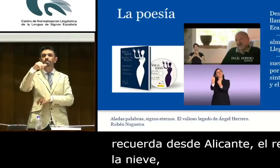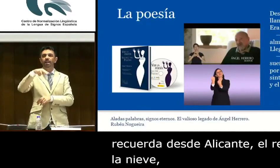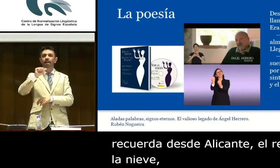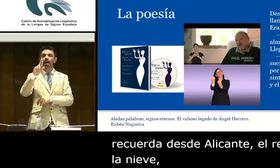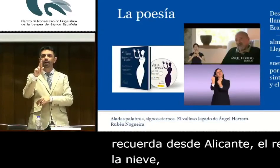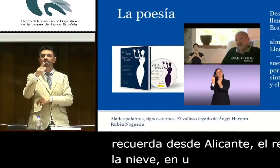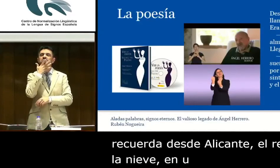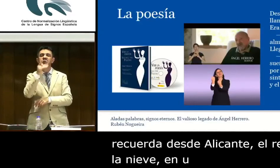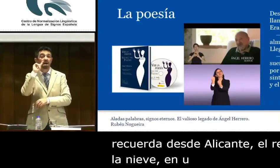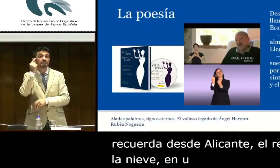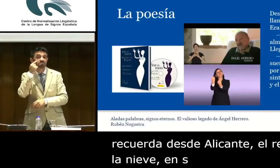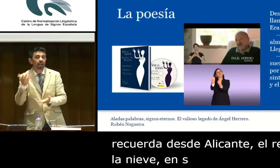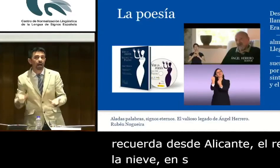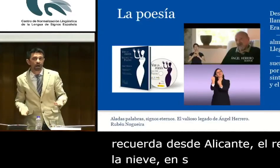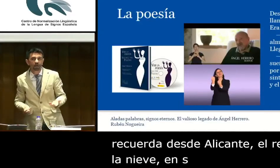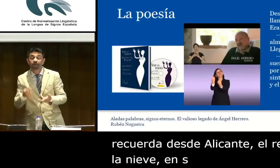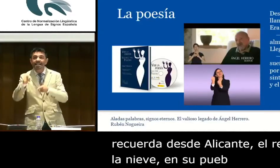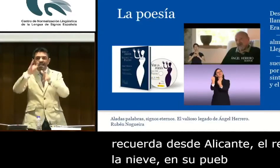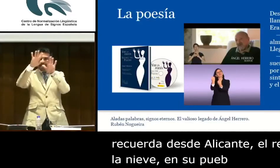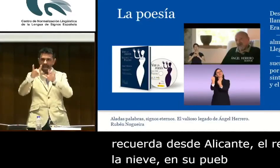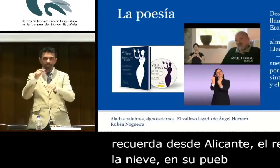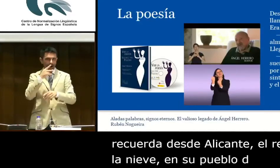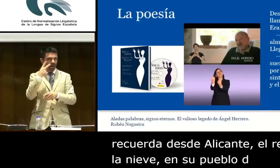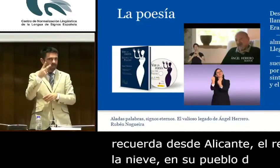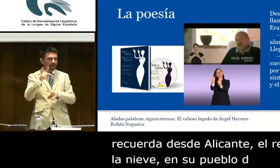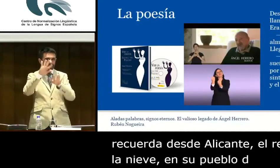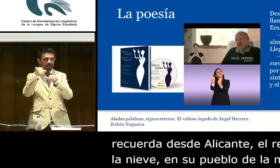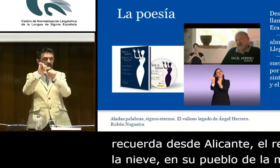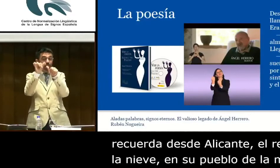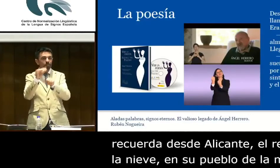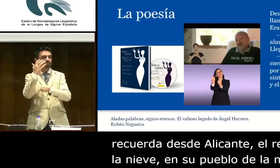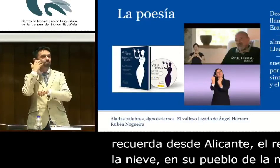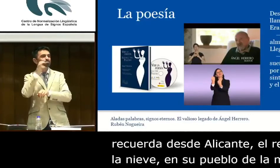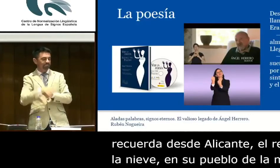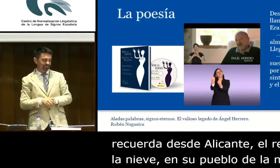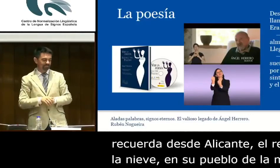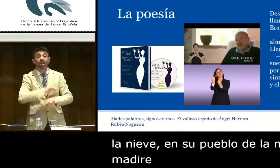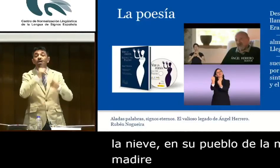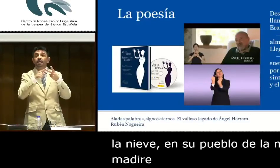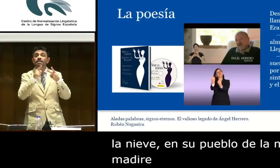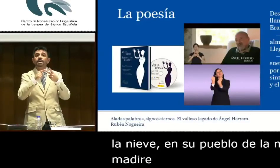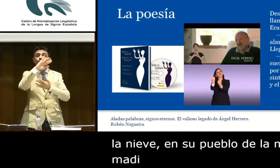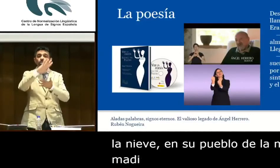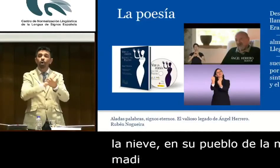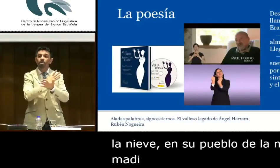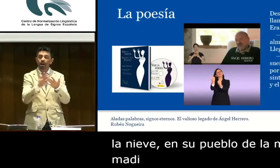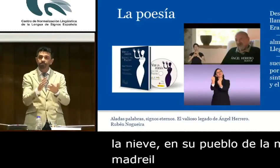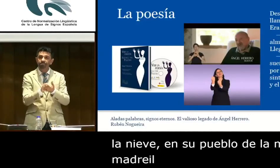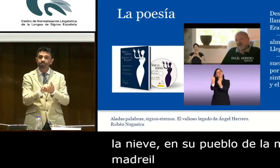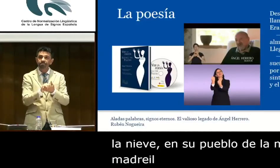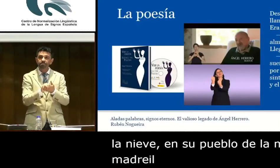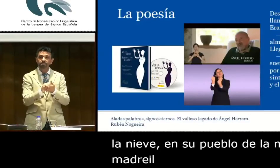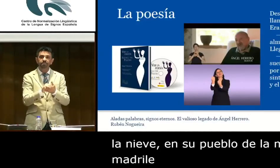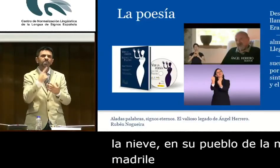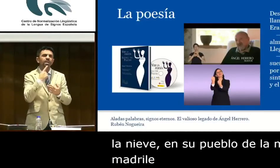Una nieve que, como verán, es muy particular. El segundo nos